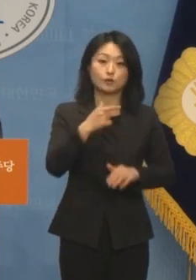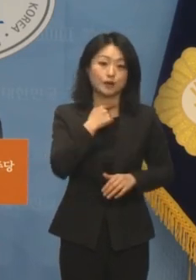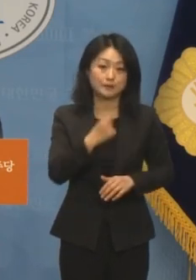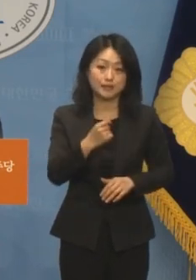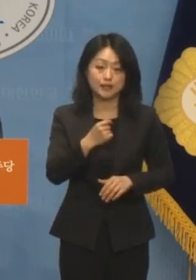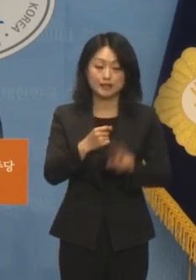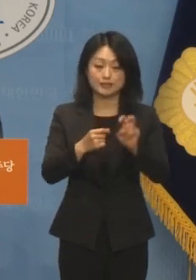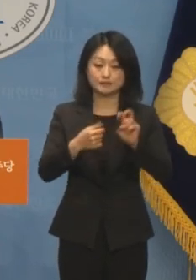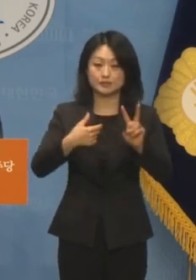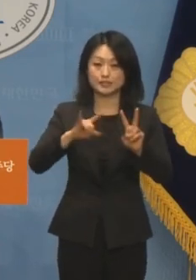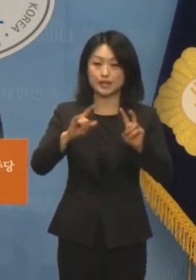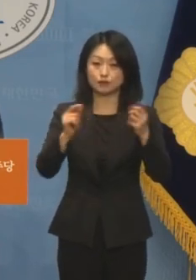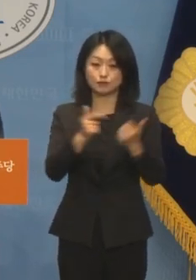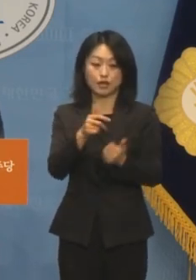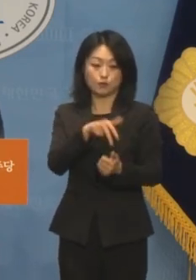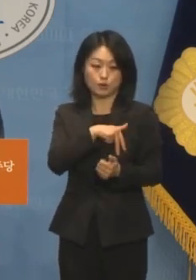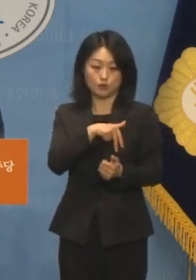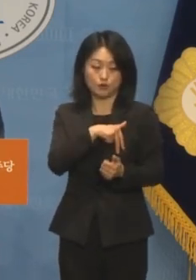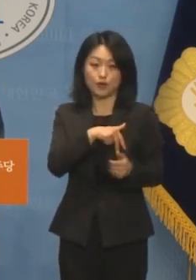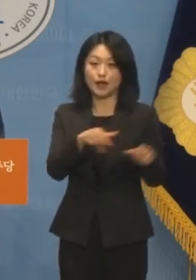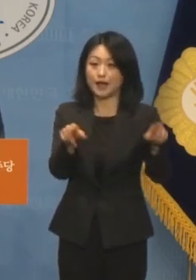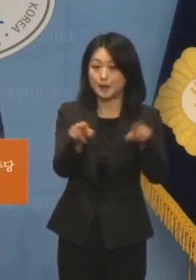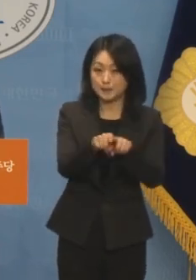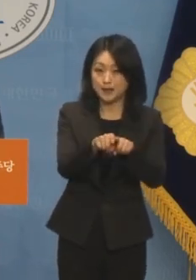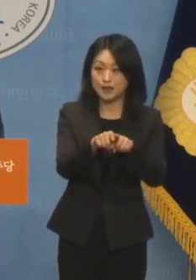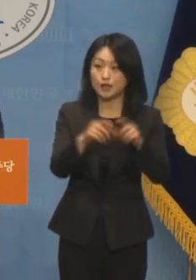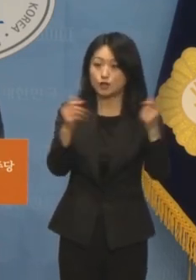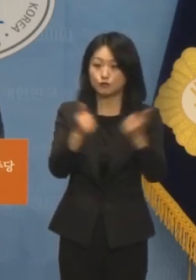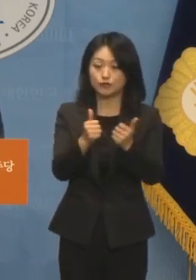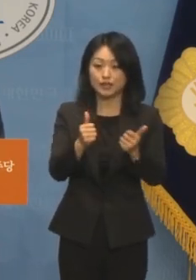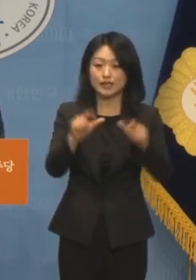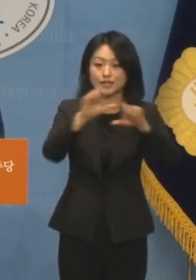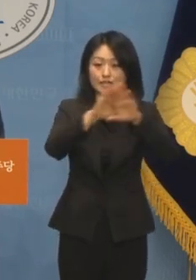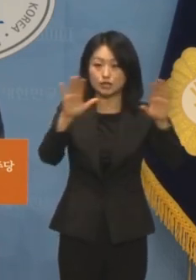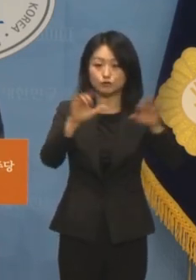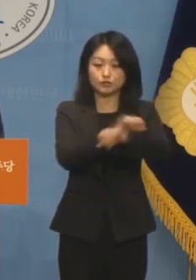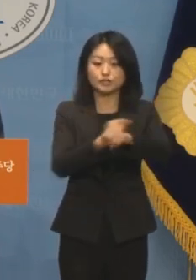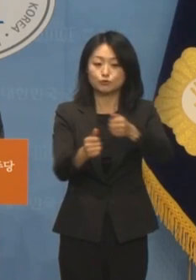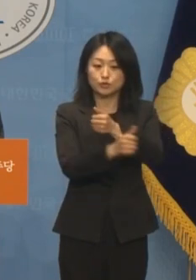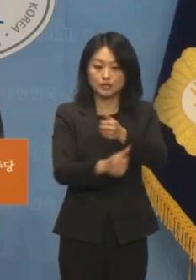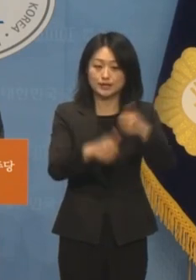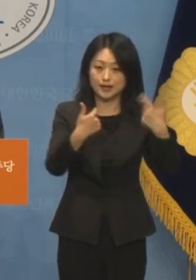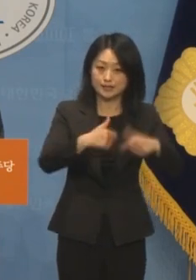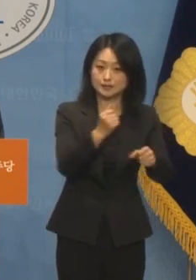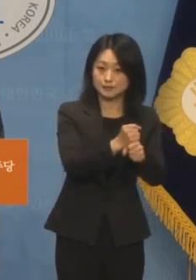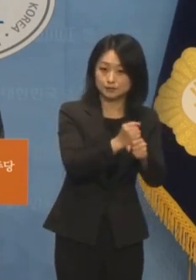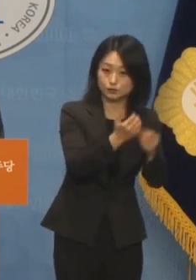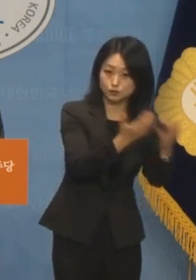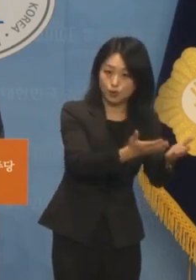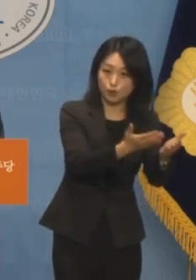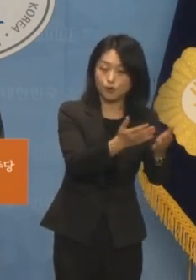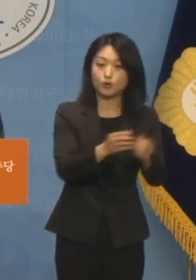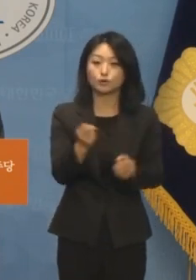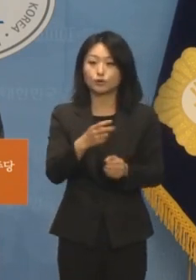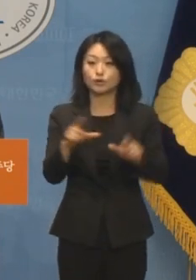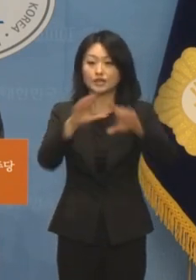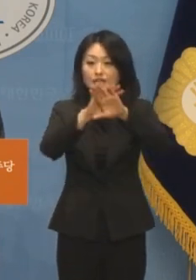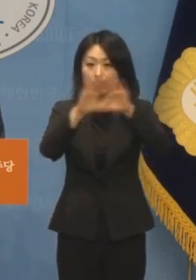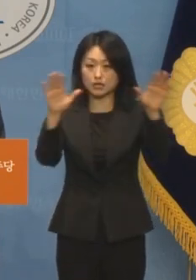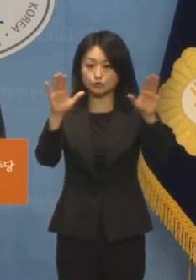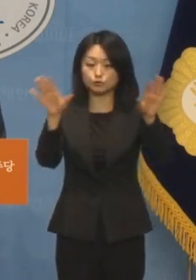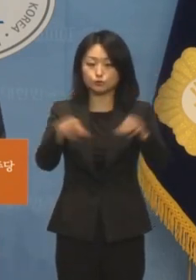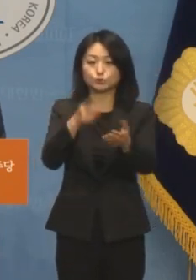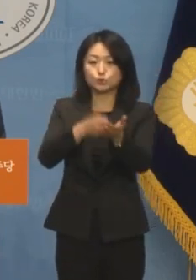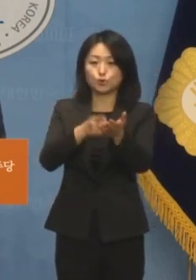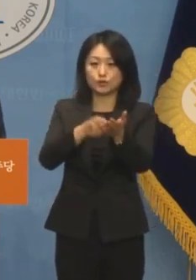동료 당선인들과 함께 요구한 국회 기후특위 상설화와 기후에너지 부총리 신설을 시작으로